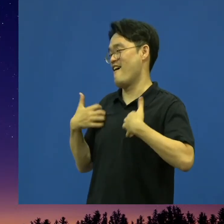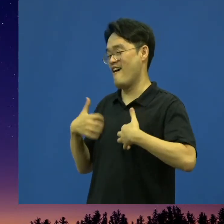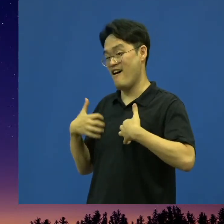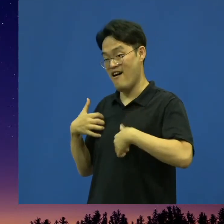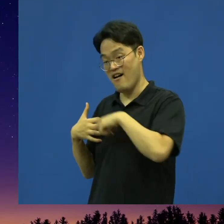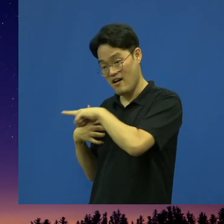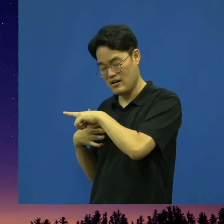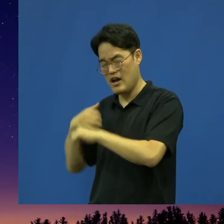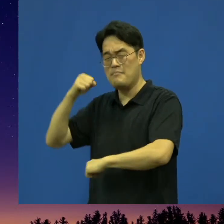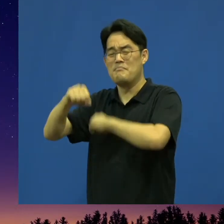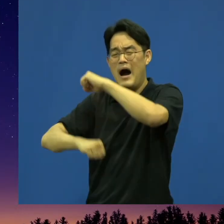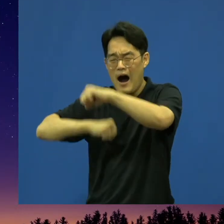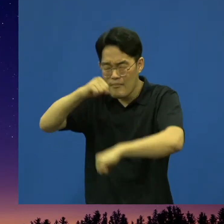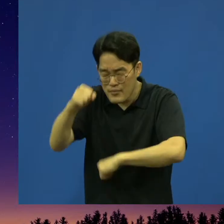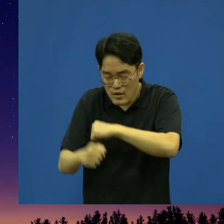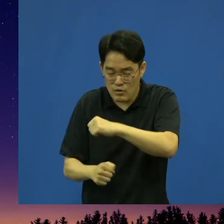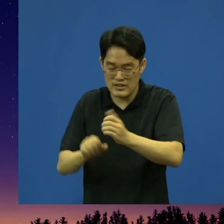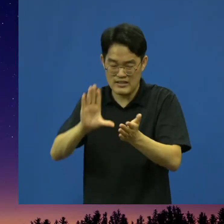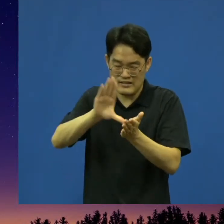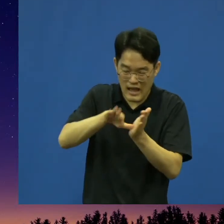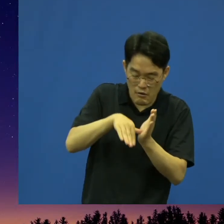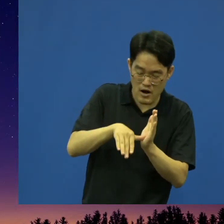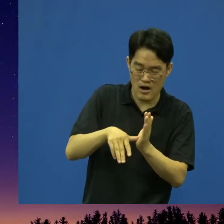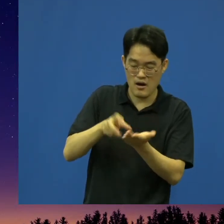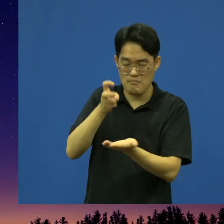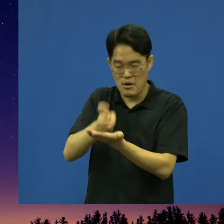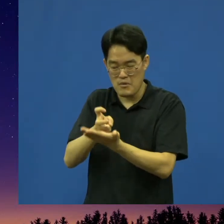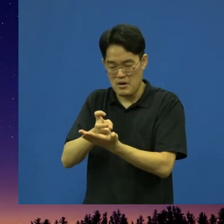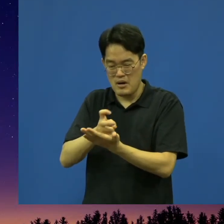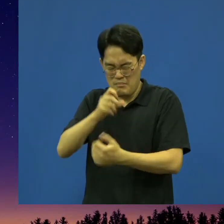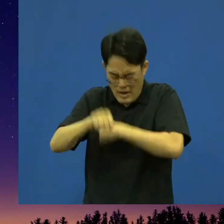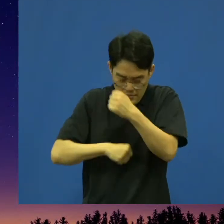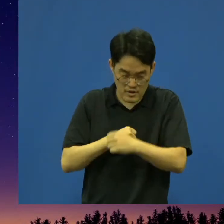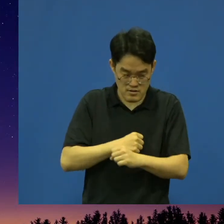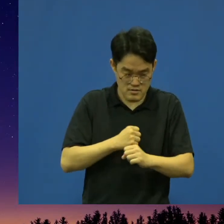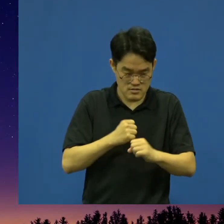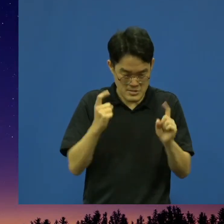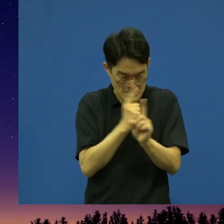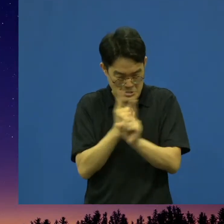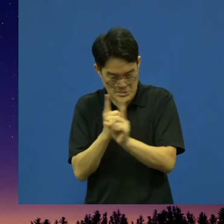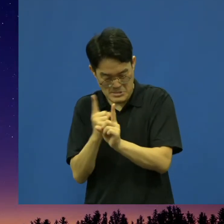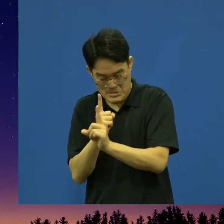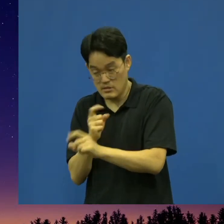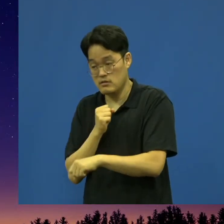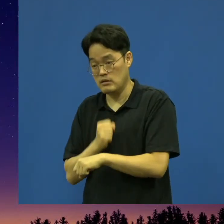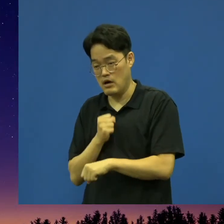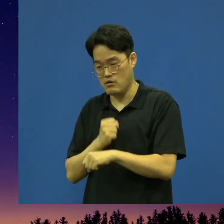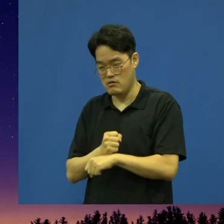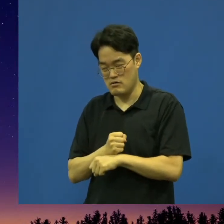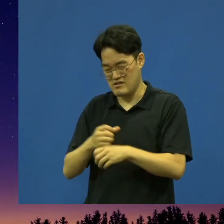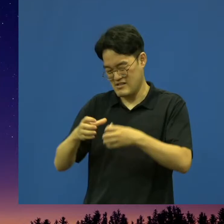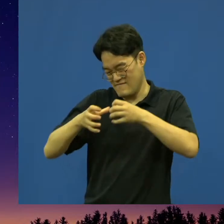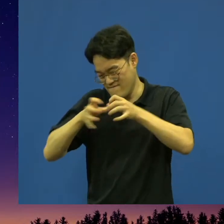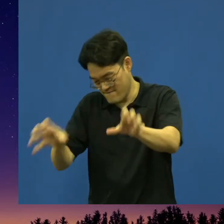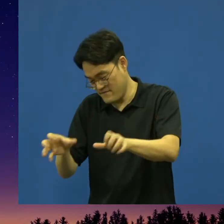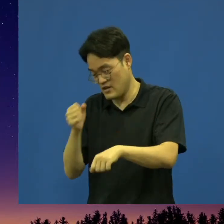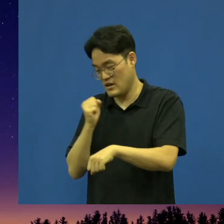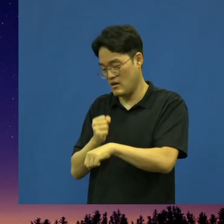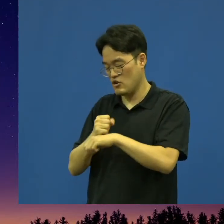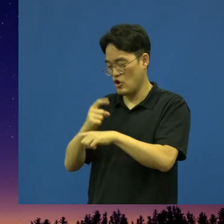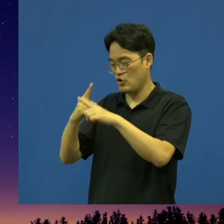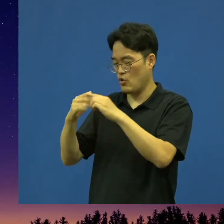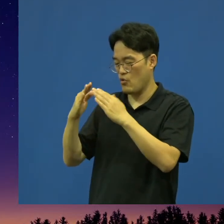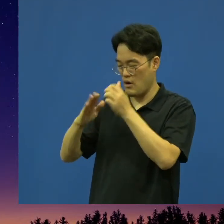뜯어 고친다는 거예요. 그런 걸 못 지키게 하고 그런 것들을 깨뜨리면서 교회와 성도들을